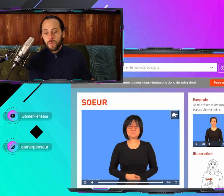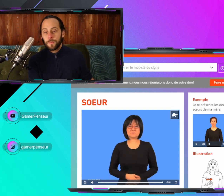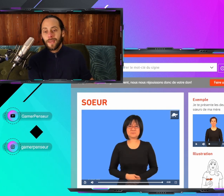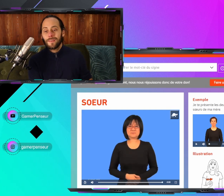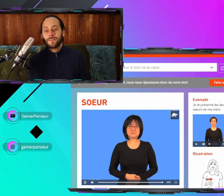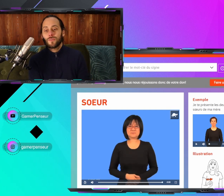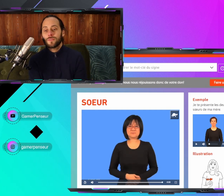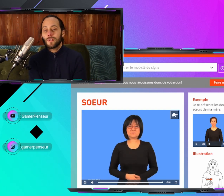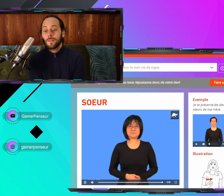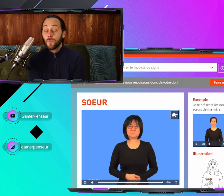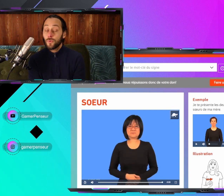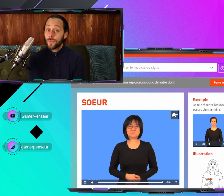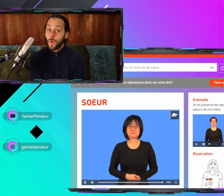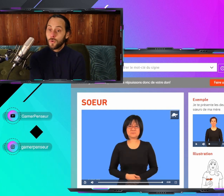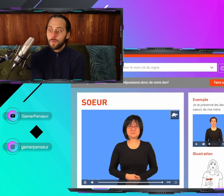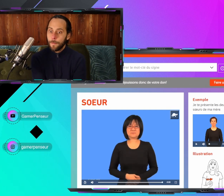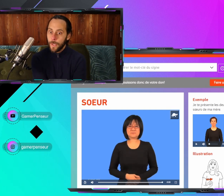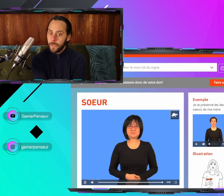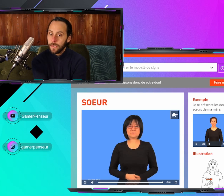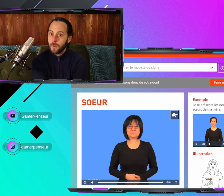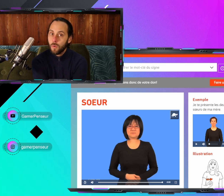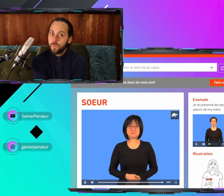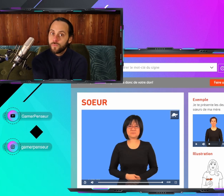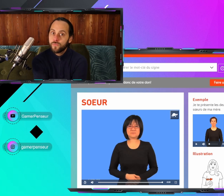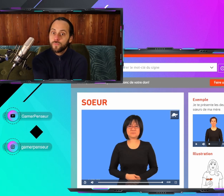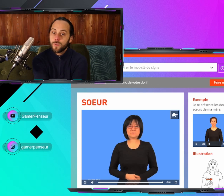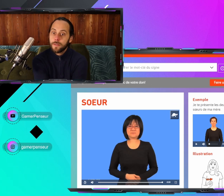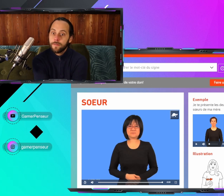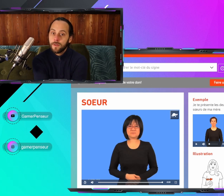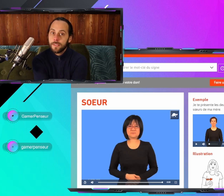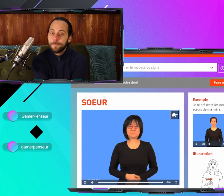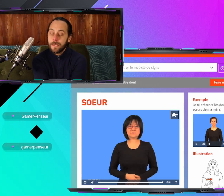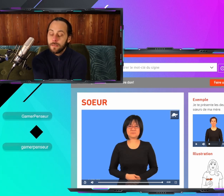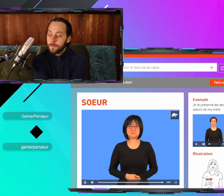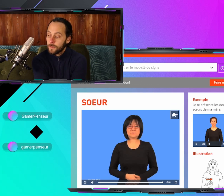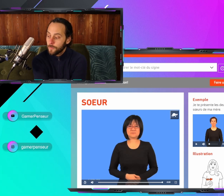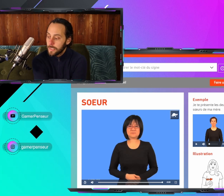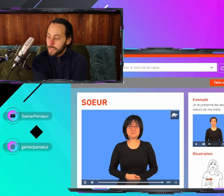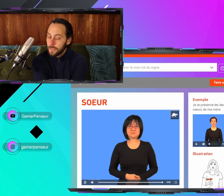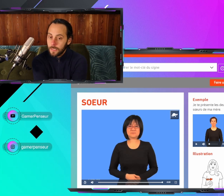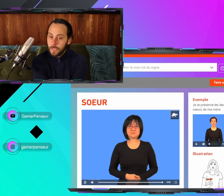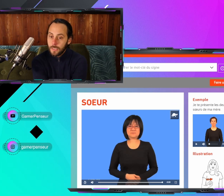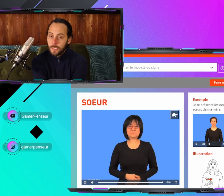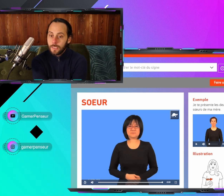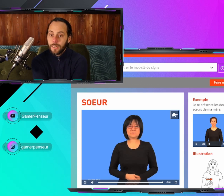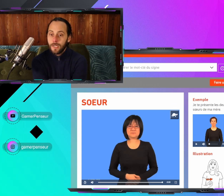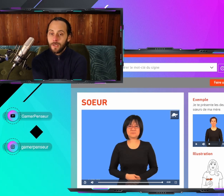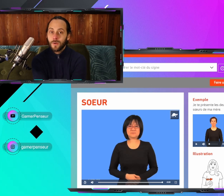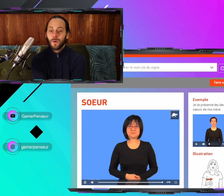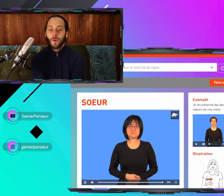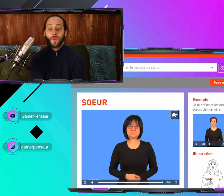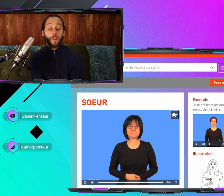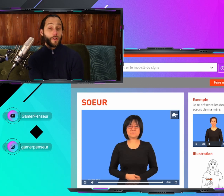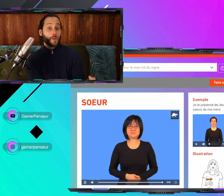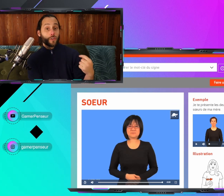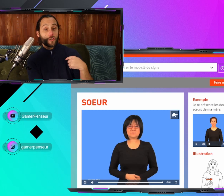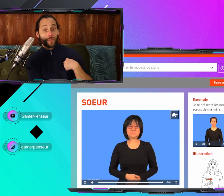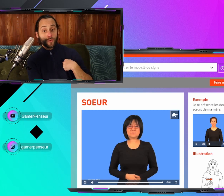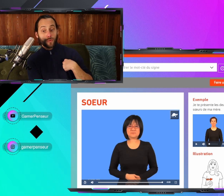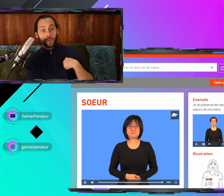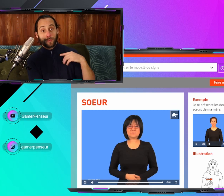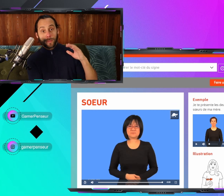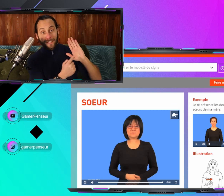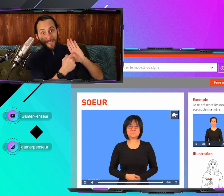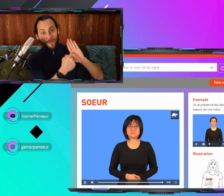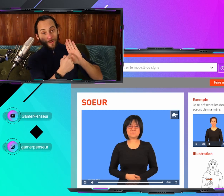Je te présente les deux sœurs de ma mère. Oh là, il va y avoir des pis, ça va être compliqué. Alors,